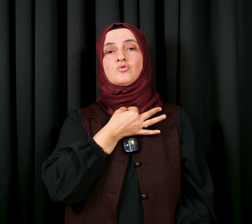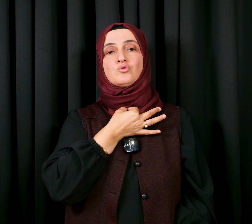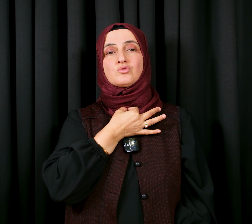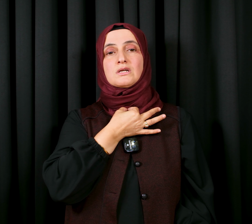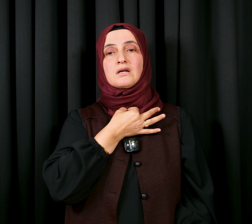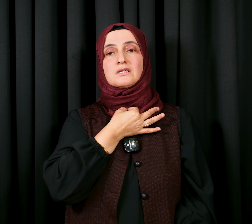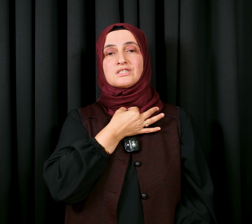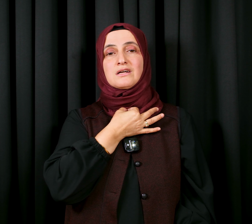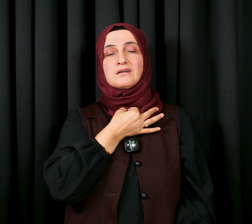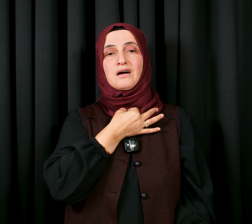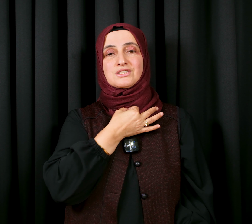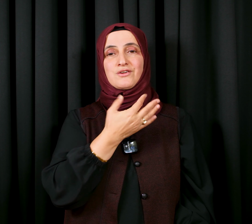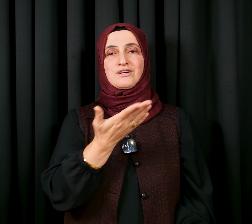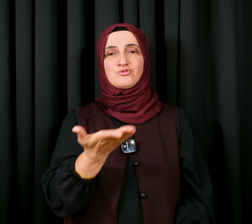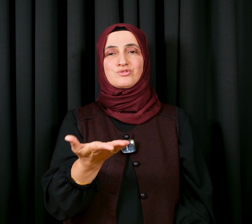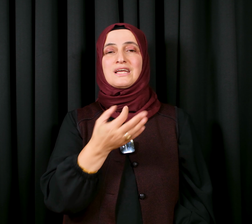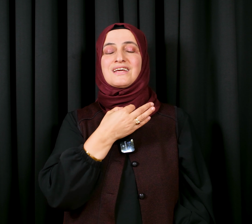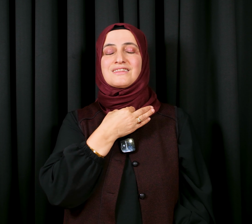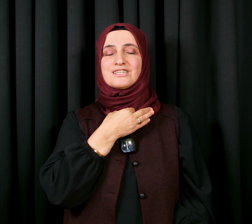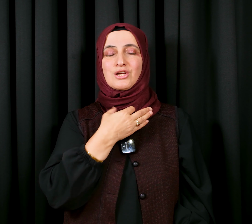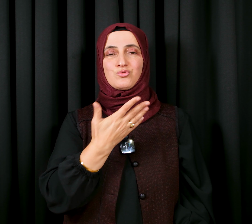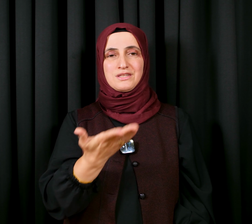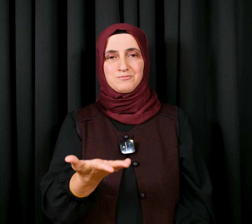dokundurarak arkadaşlar karşı tarafı açıyoruz. Teşekkür ederim.